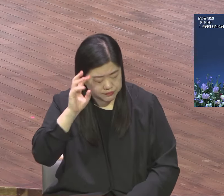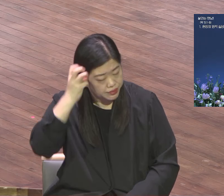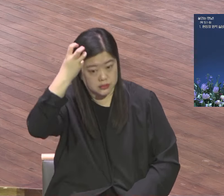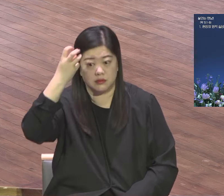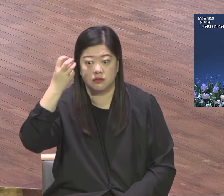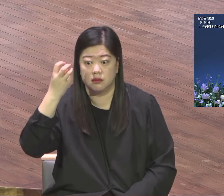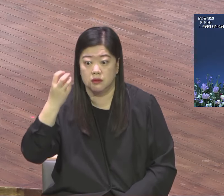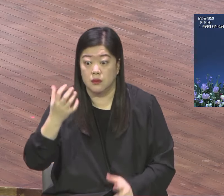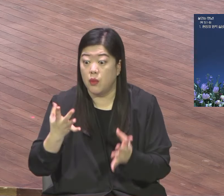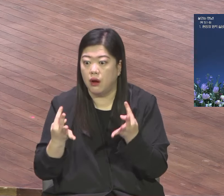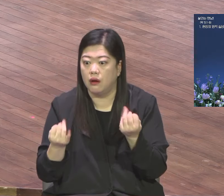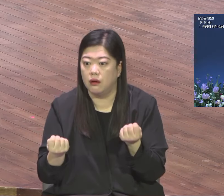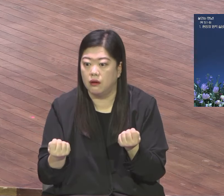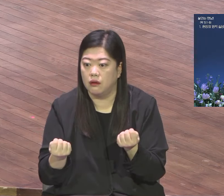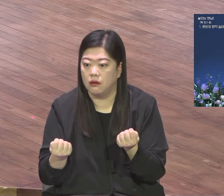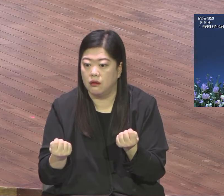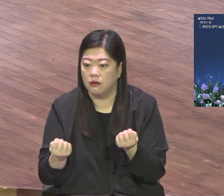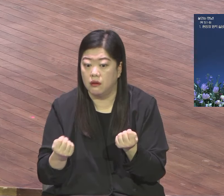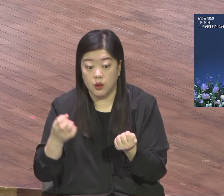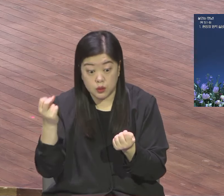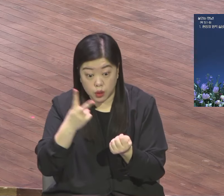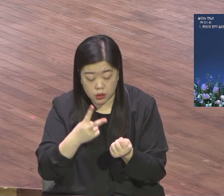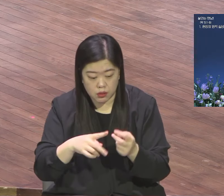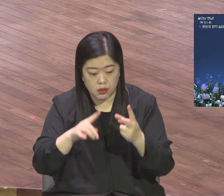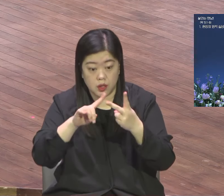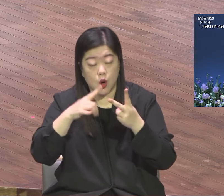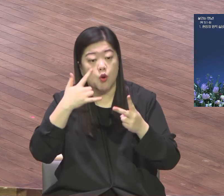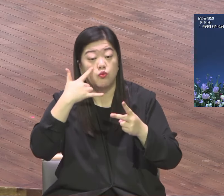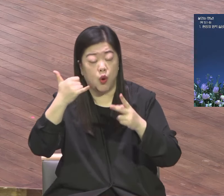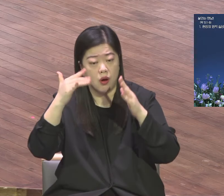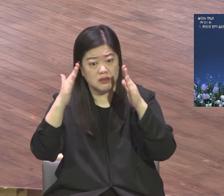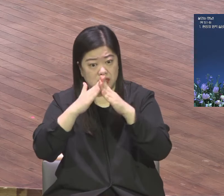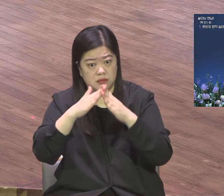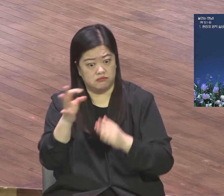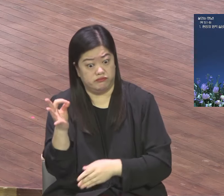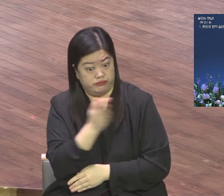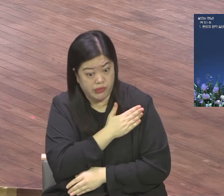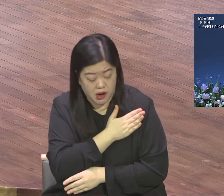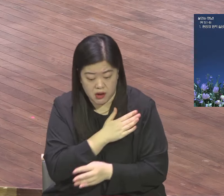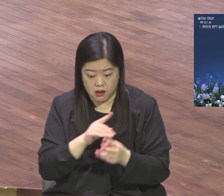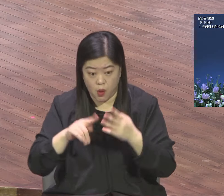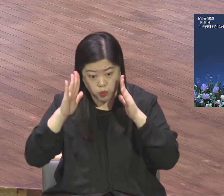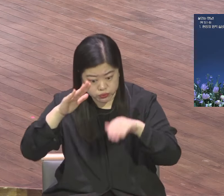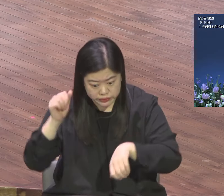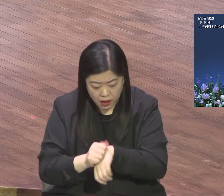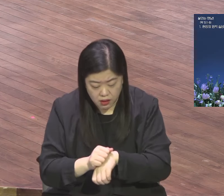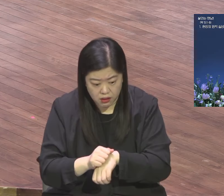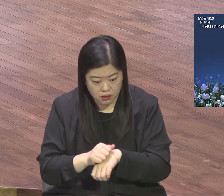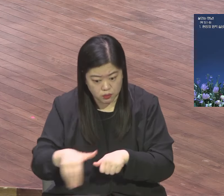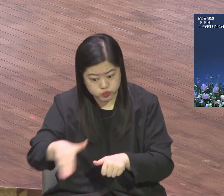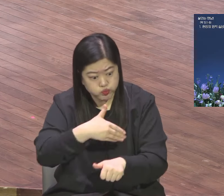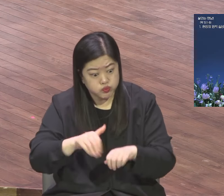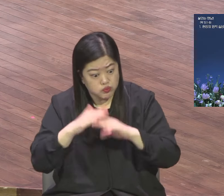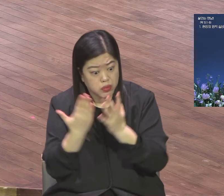문제들로 실제적으로는 고통을 더 받고 있어. 표현 안 하지. 잔소리 있어서 다